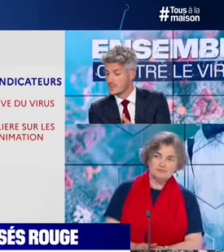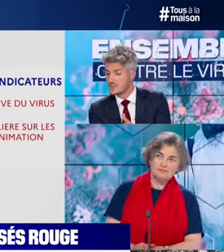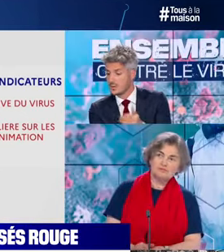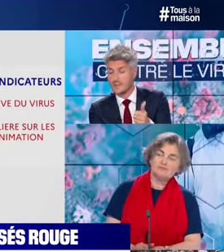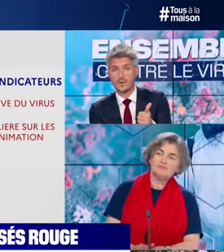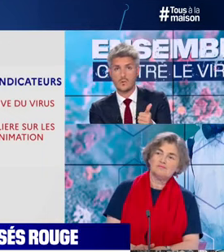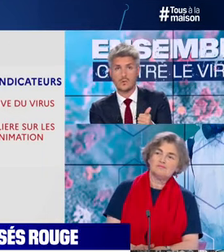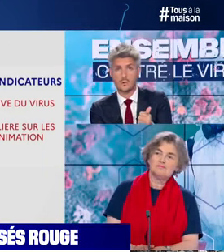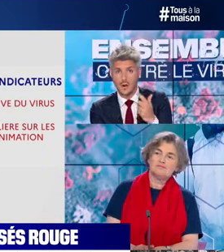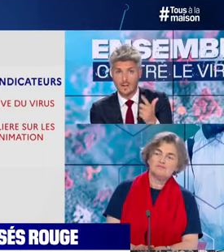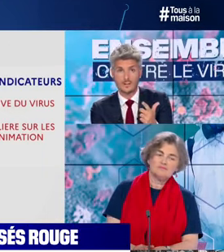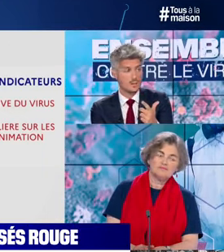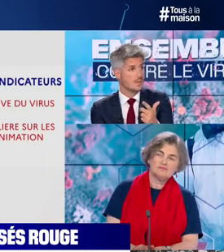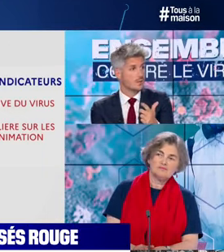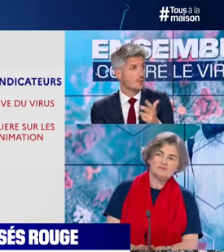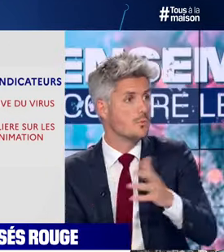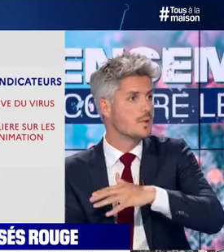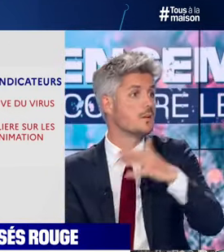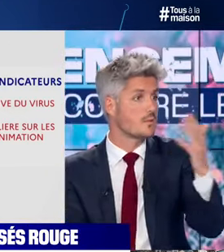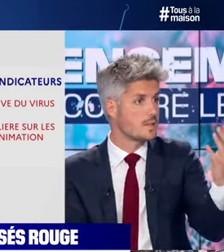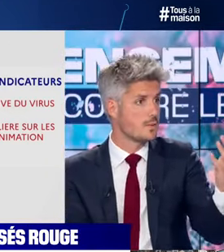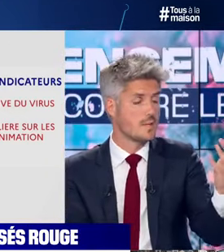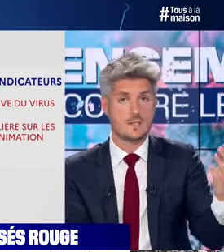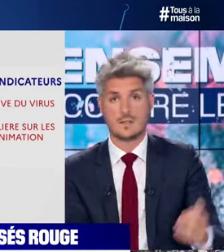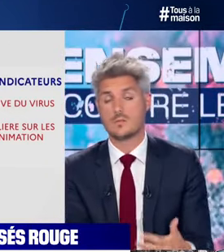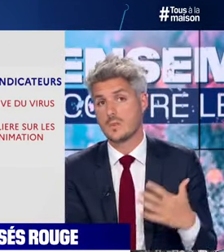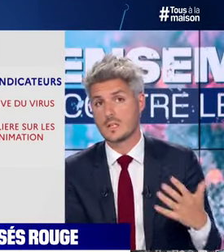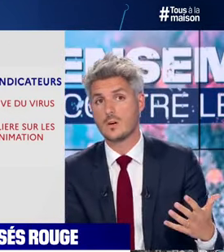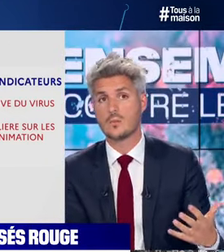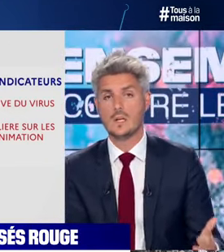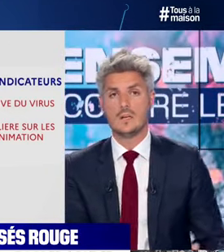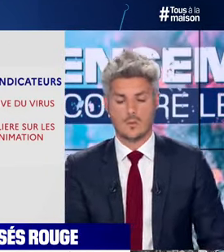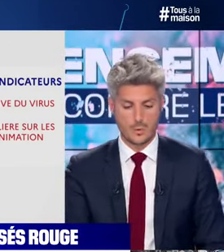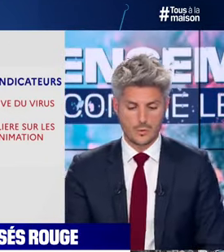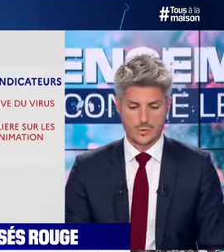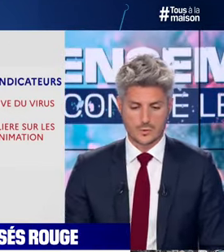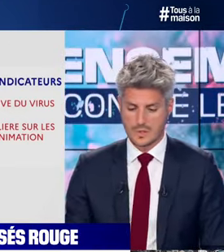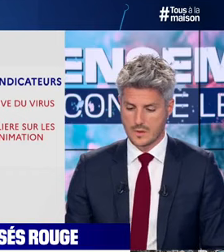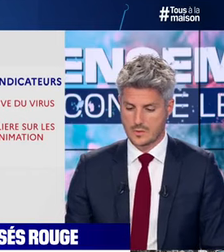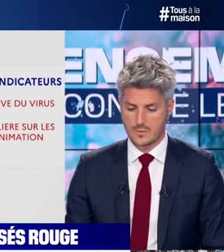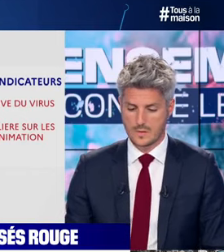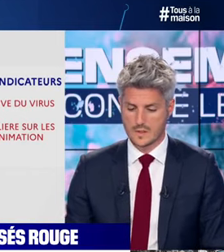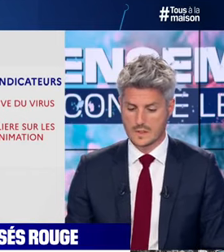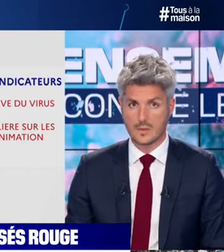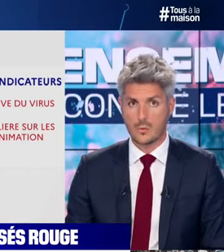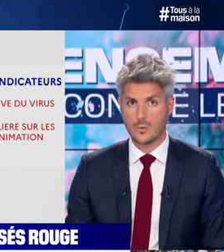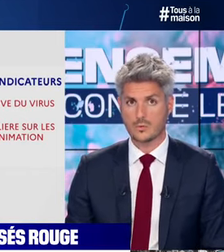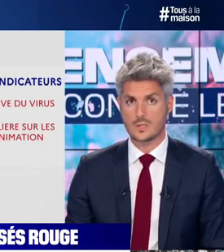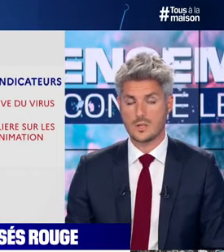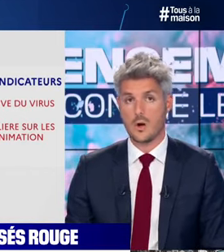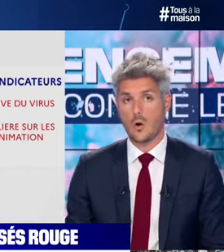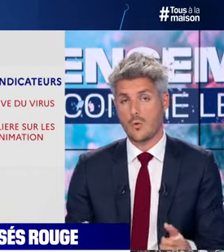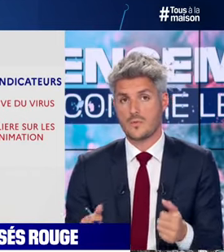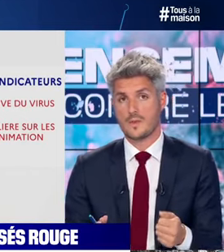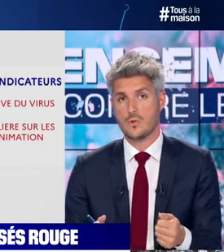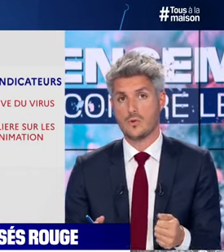quelques instants que l'Inde, deux pays qui sont très éloignés les uns des autres, mais qui, comme beaucoup d'autres sont touchés par ce Covid, ont décidé de